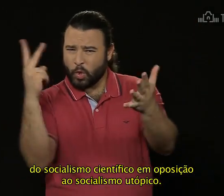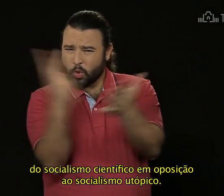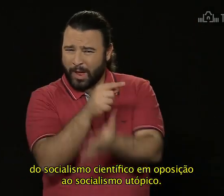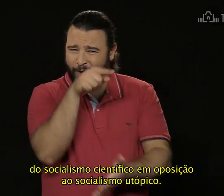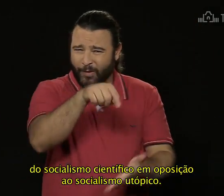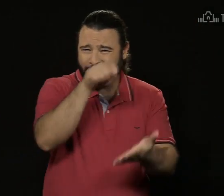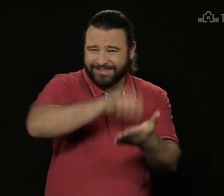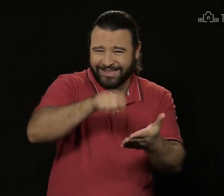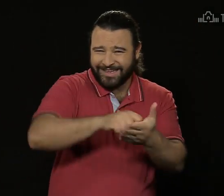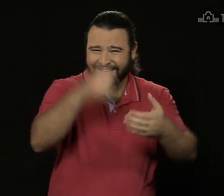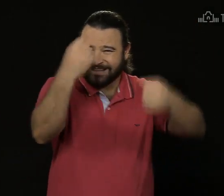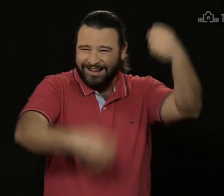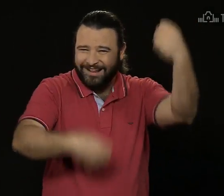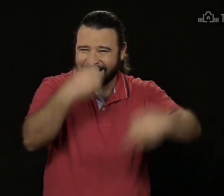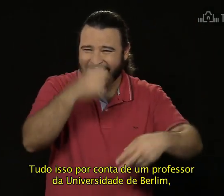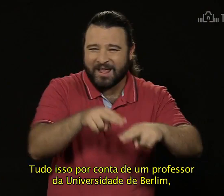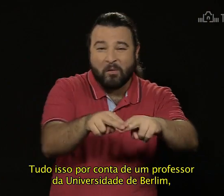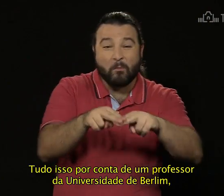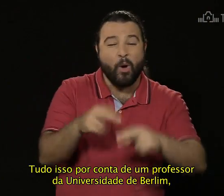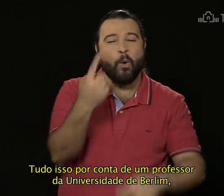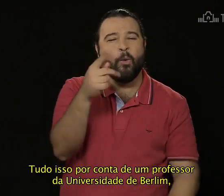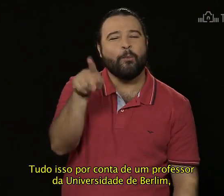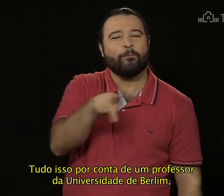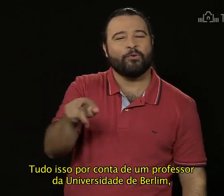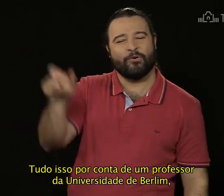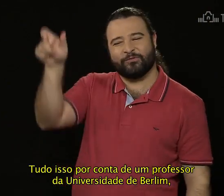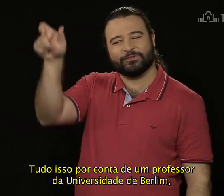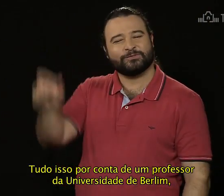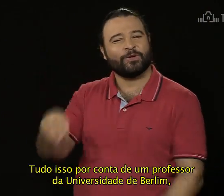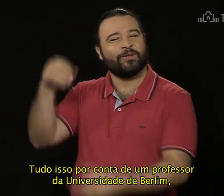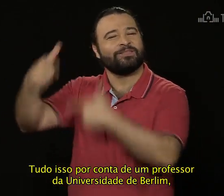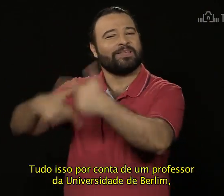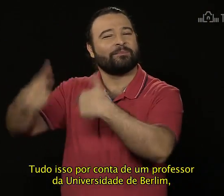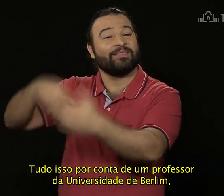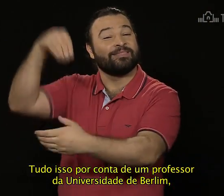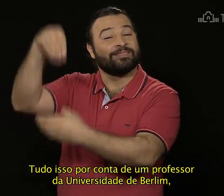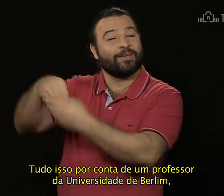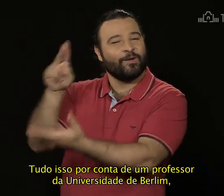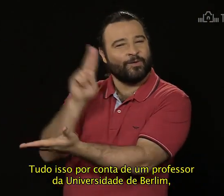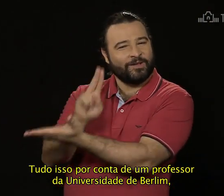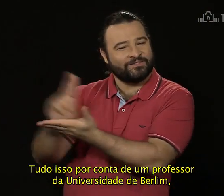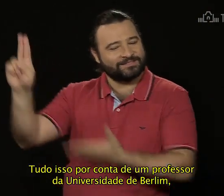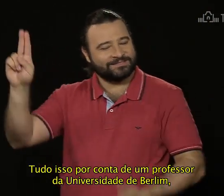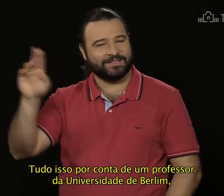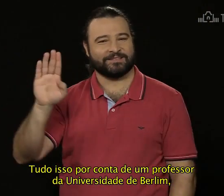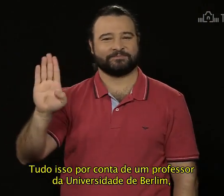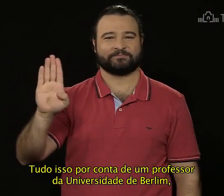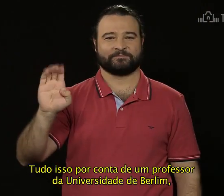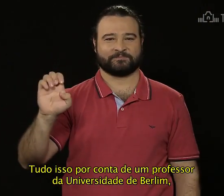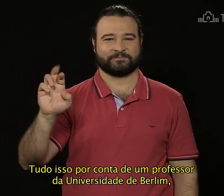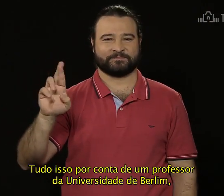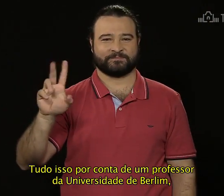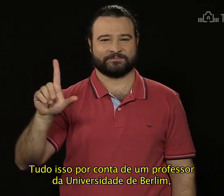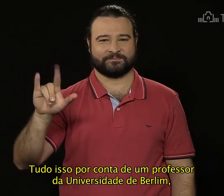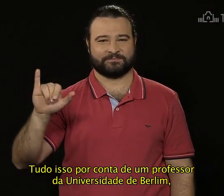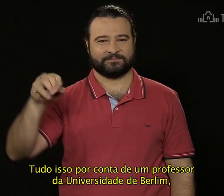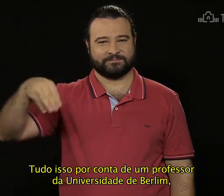Tudo isso por conta de um professor da Universidade de Berlim